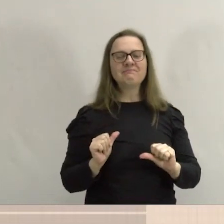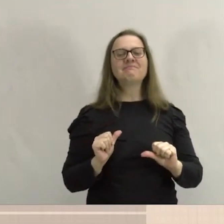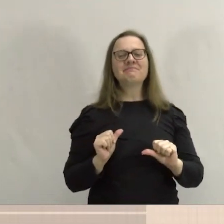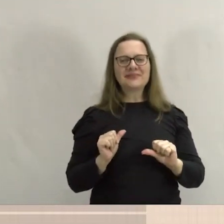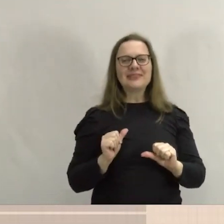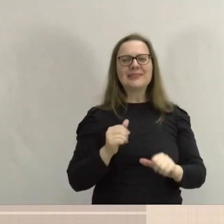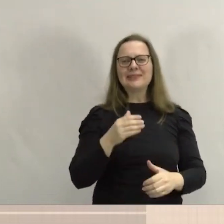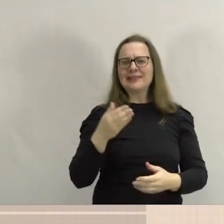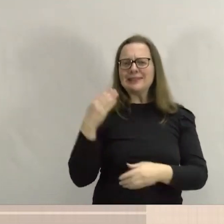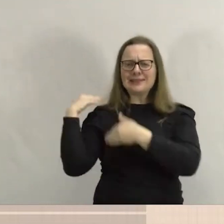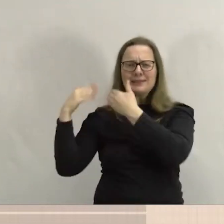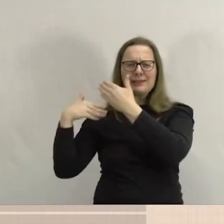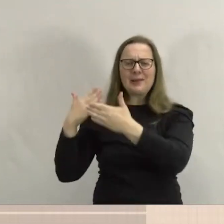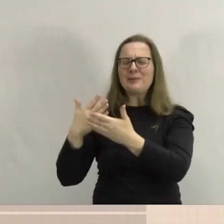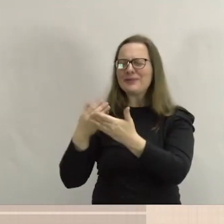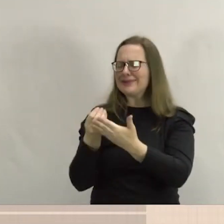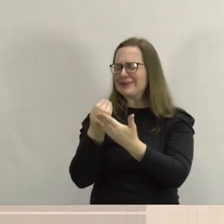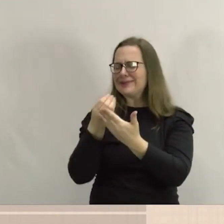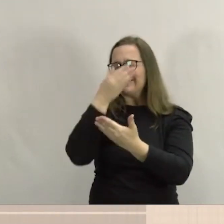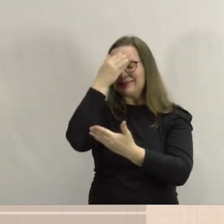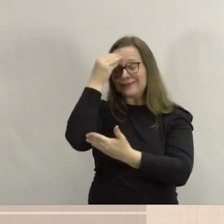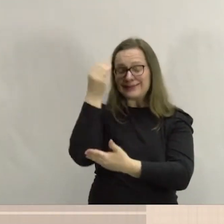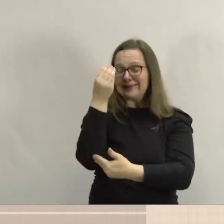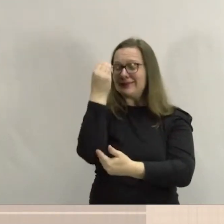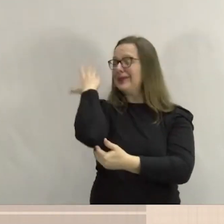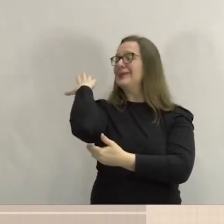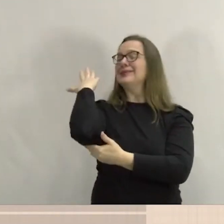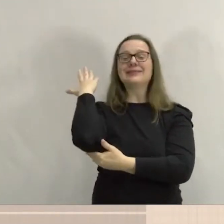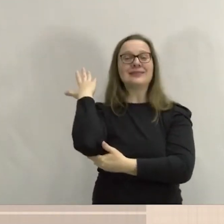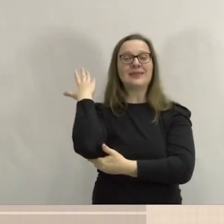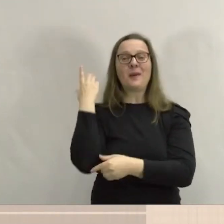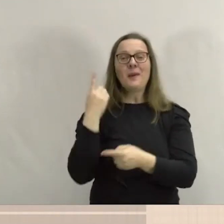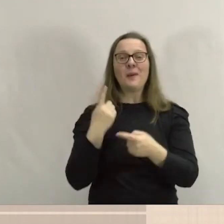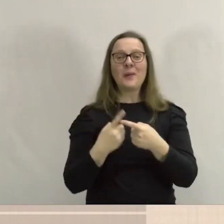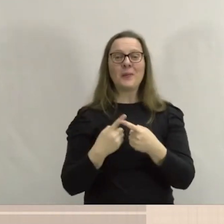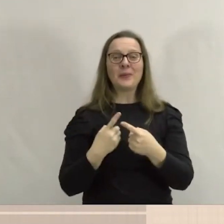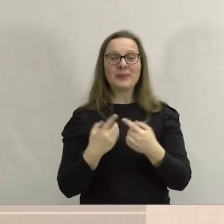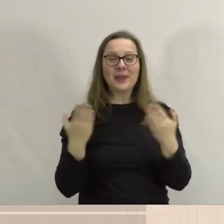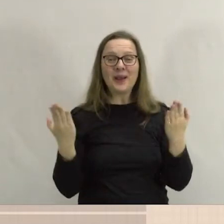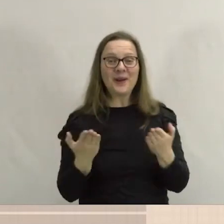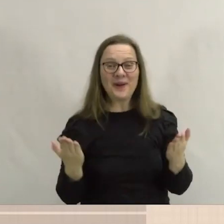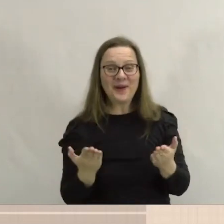perdidos. Chegou a hora da igreja em Filadélfia,